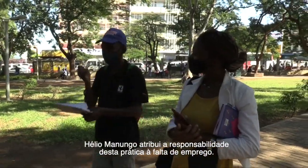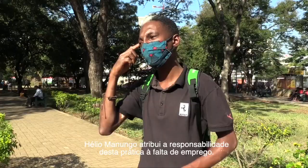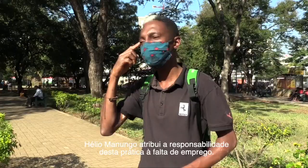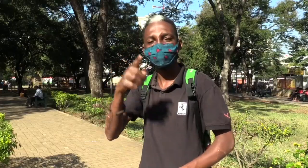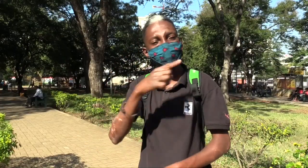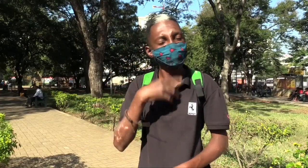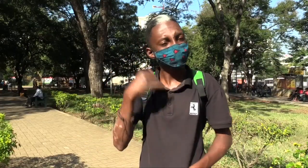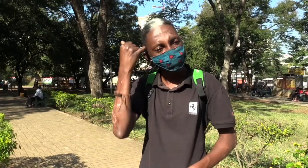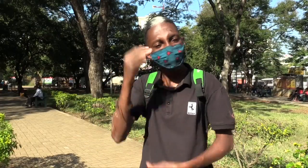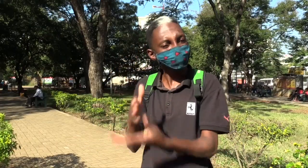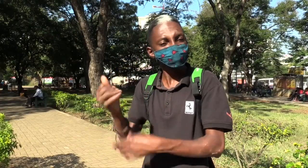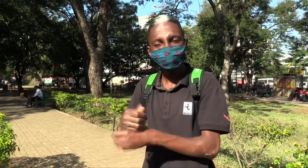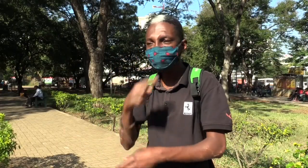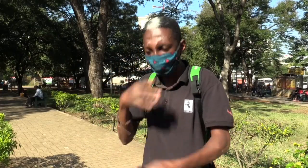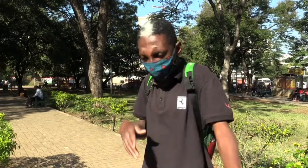de emprego.